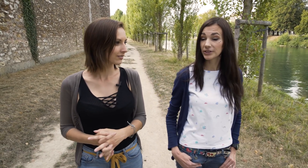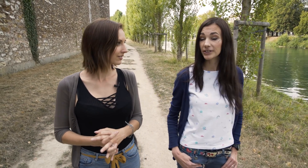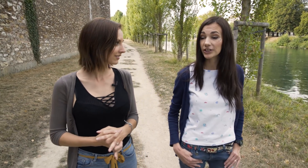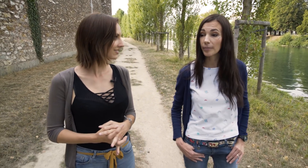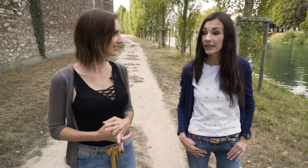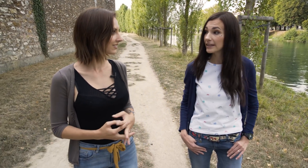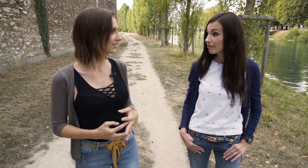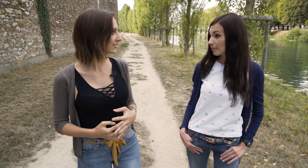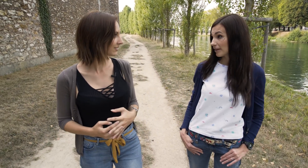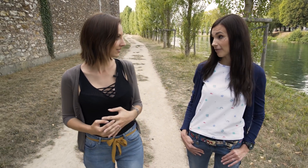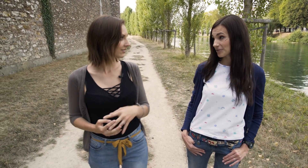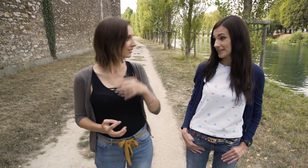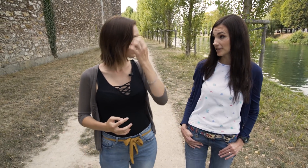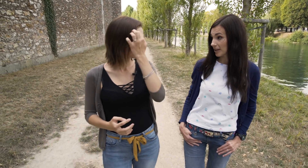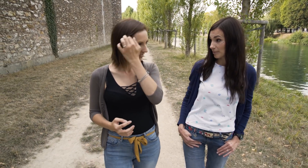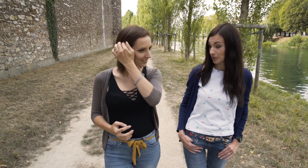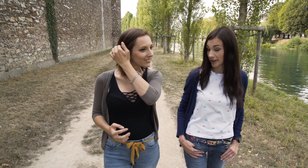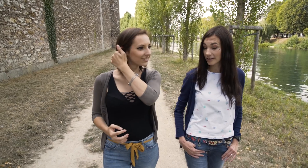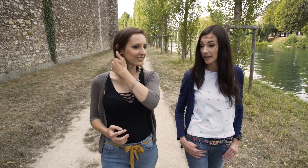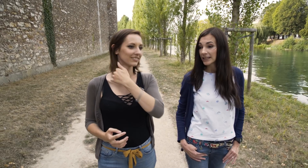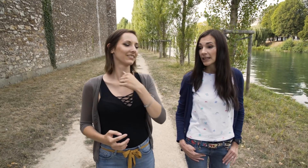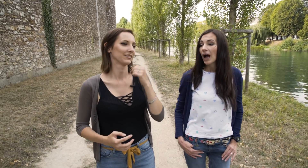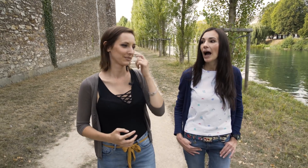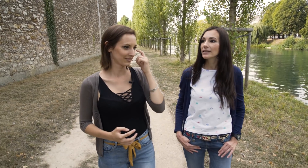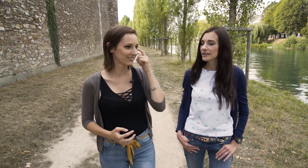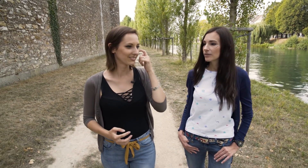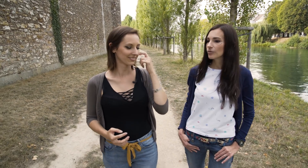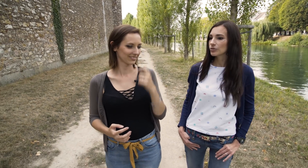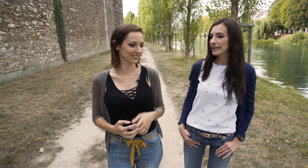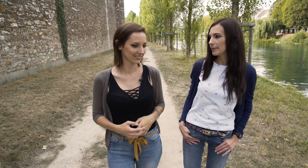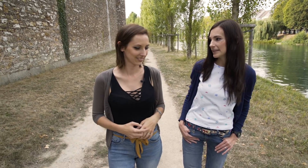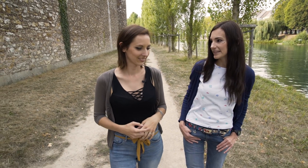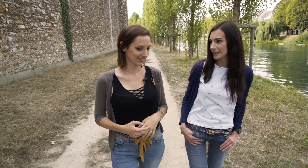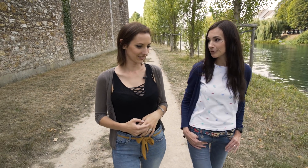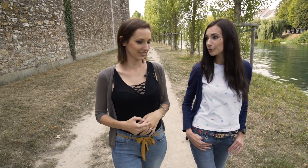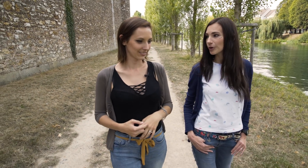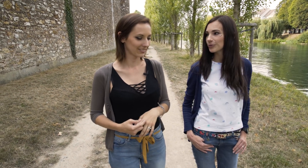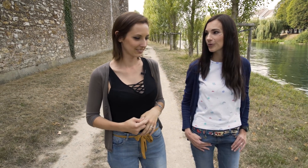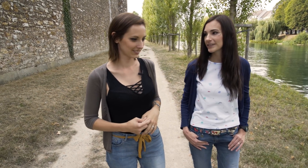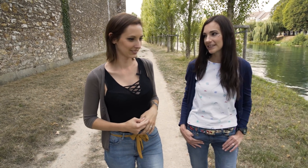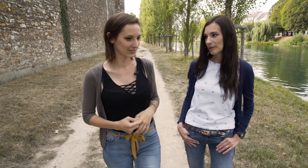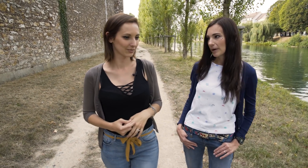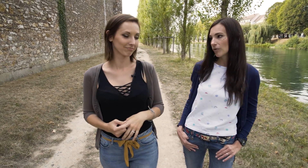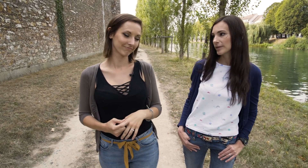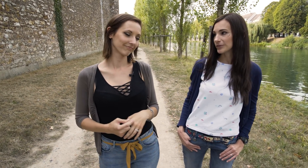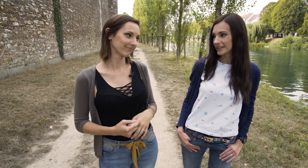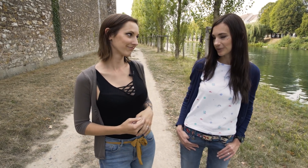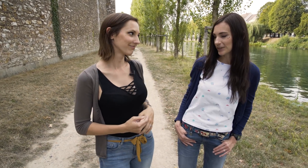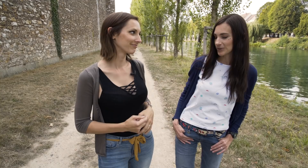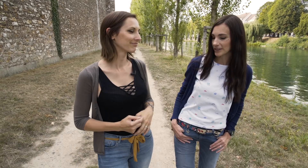curiosité, j'ai appris l'alphabet en langue des signes à la bibliothèque. À 13 ans, je réclamais des cours de langue des signes à mes parents qui m'ont inscrit dans une